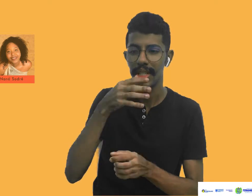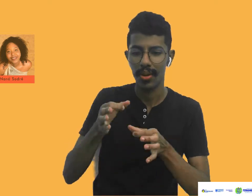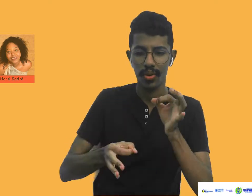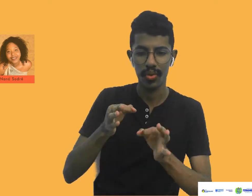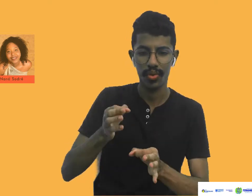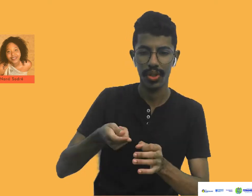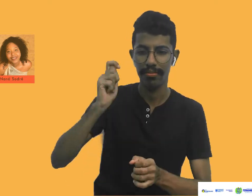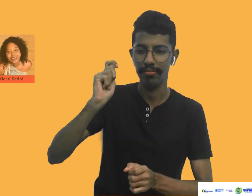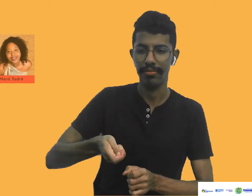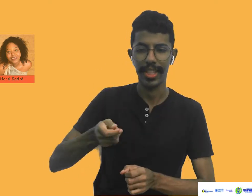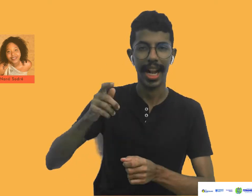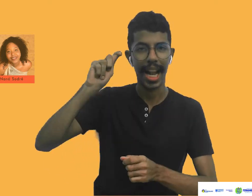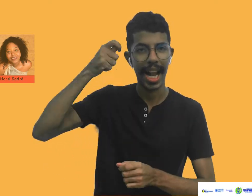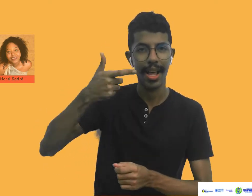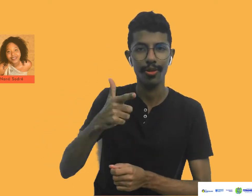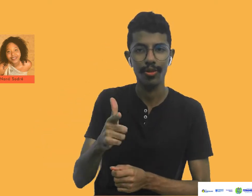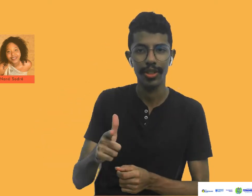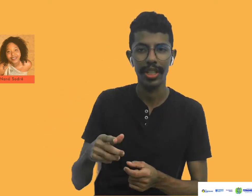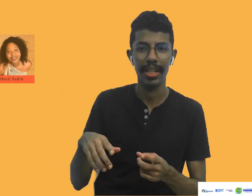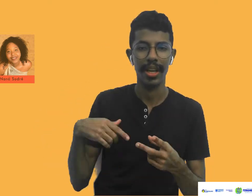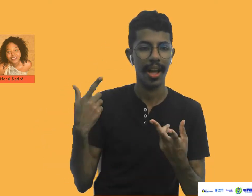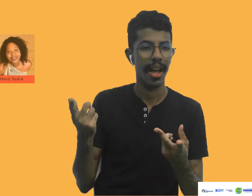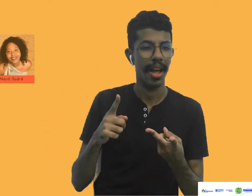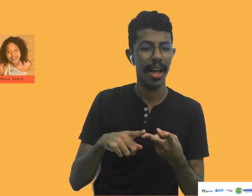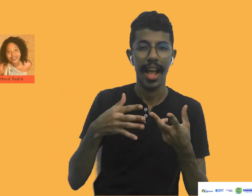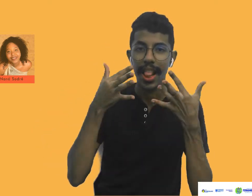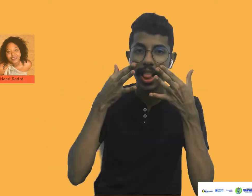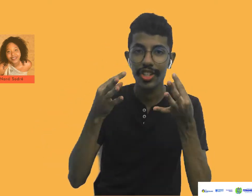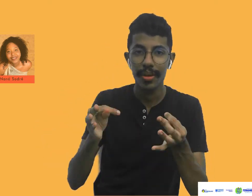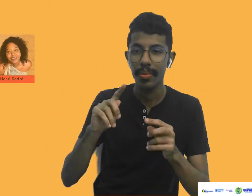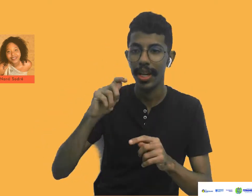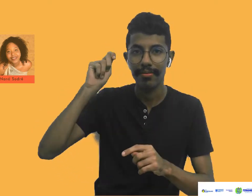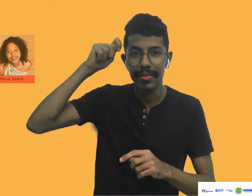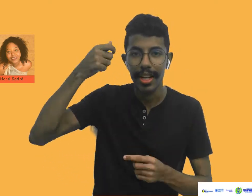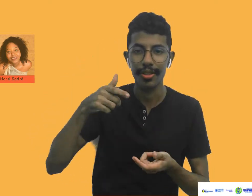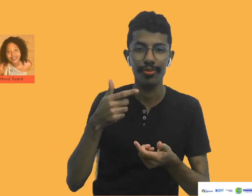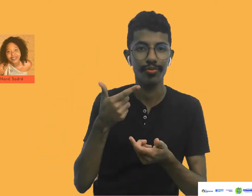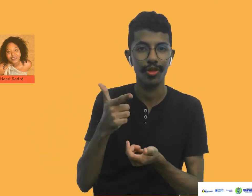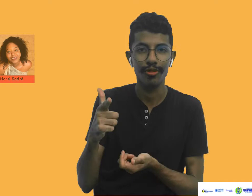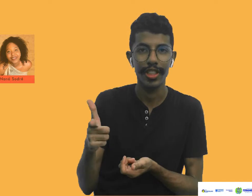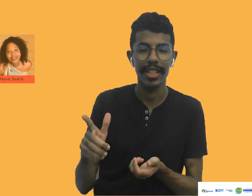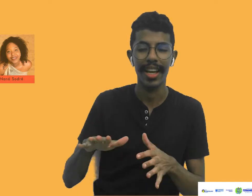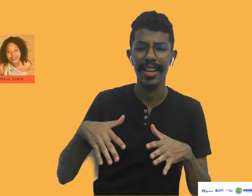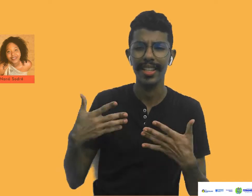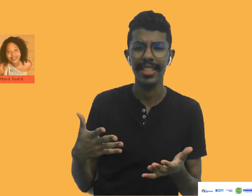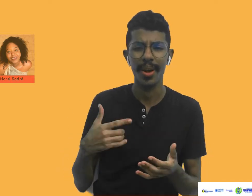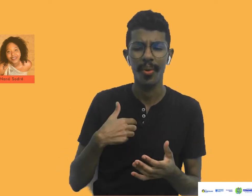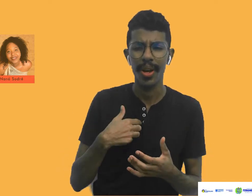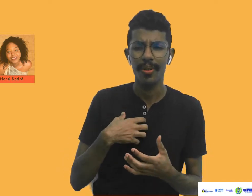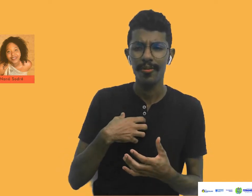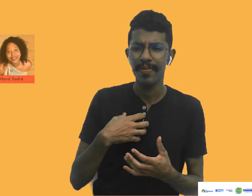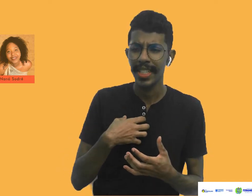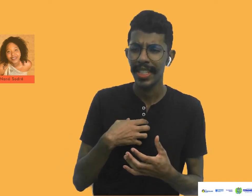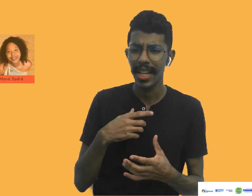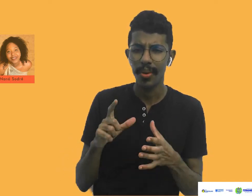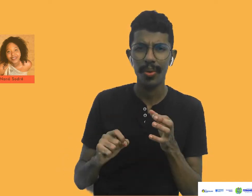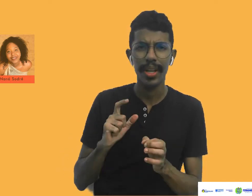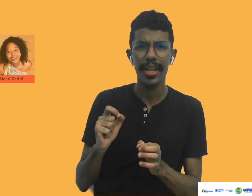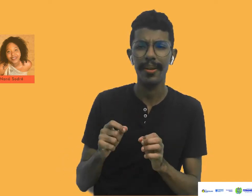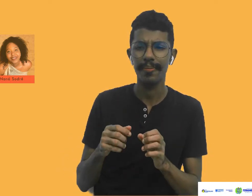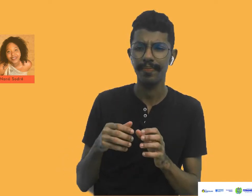negro, o réu não era negro, a testemunha não era negra, ninguém era negro. Então, de repente, eu tinha uma